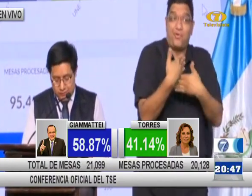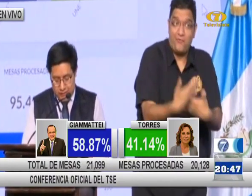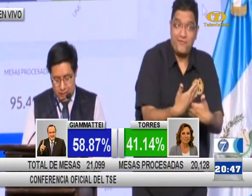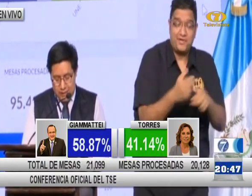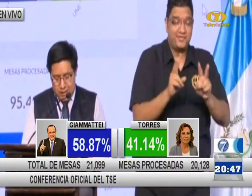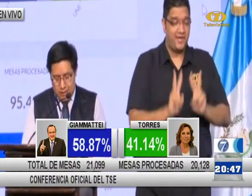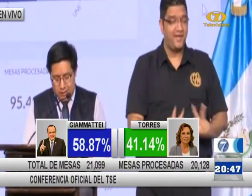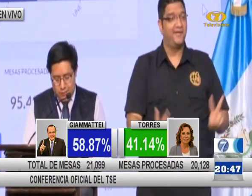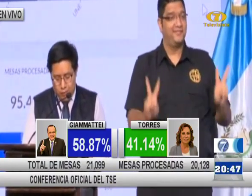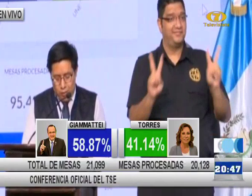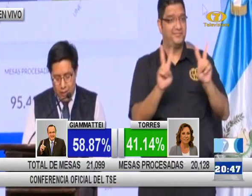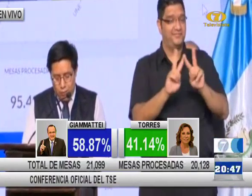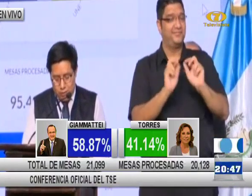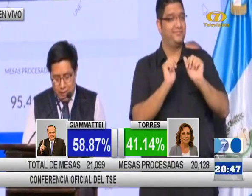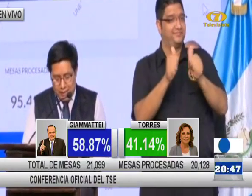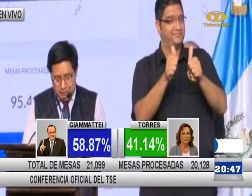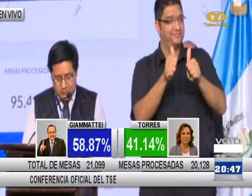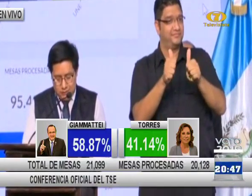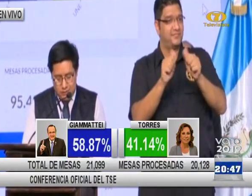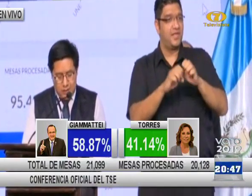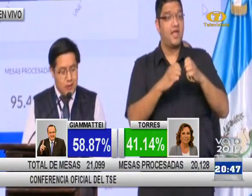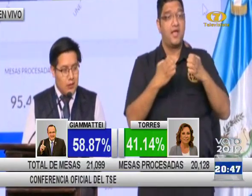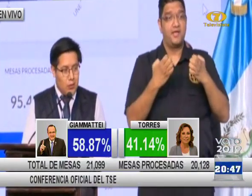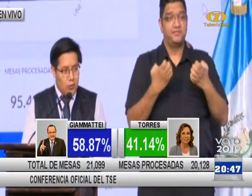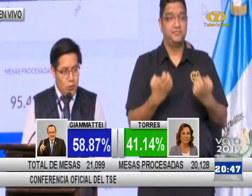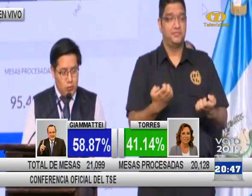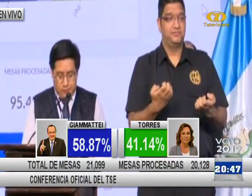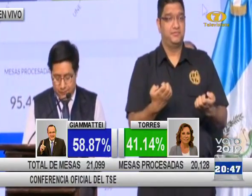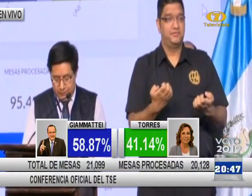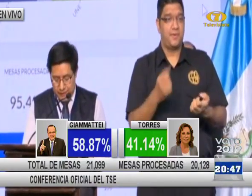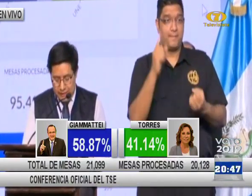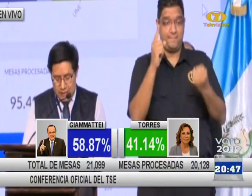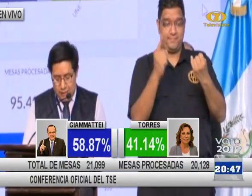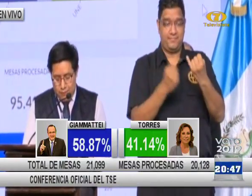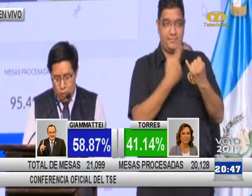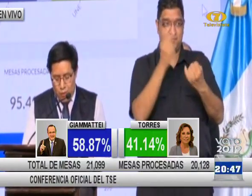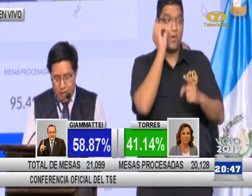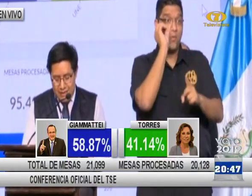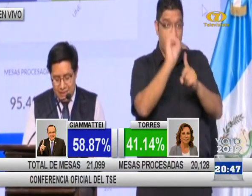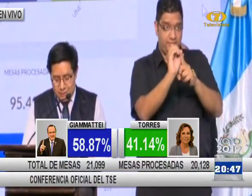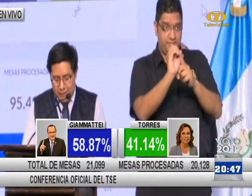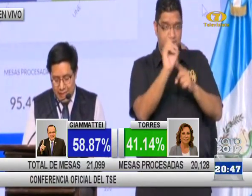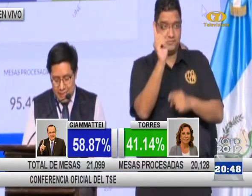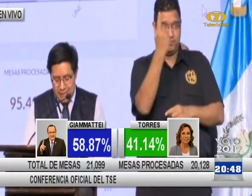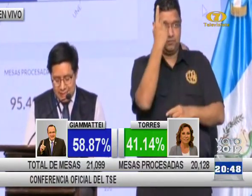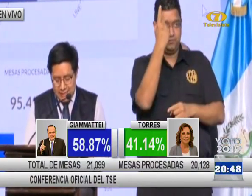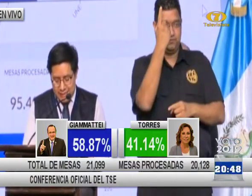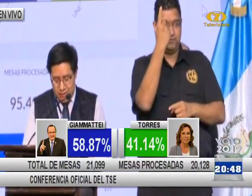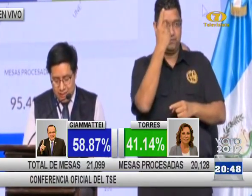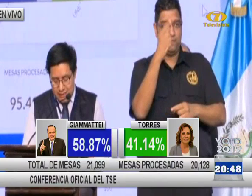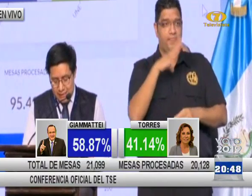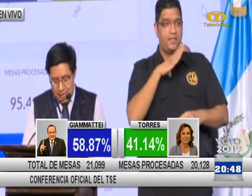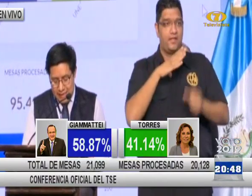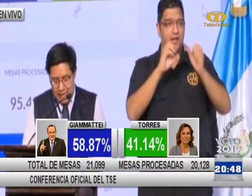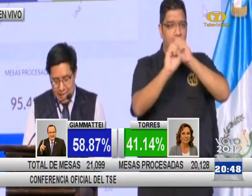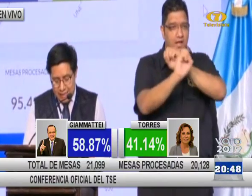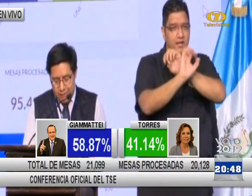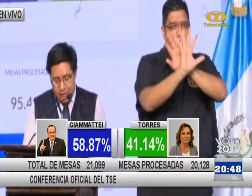válidos, por lo que busca, 1. Promover la transparencia de las